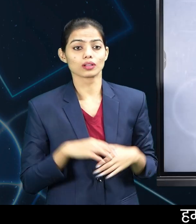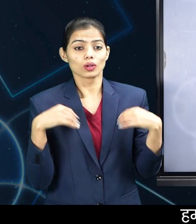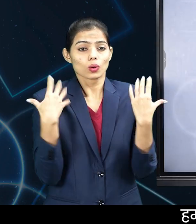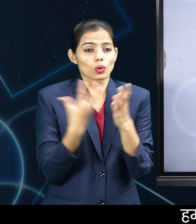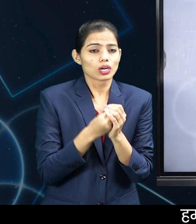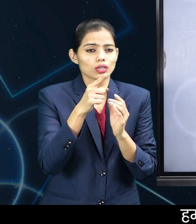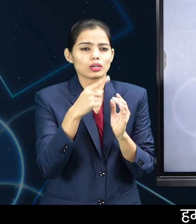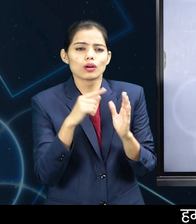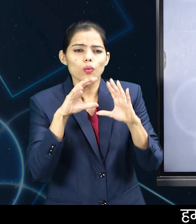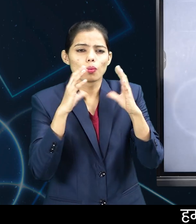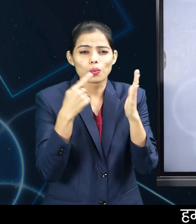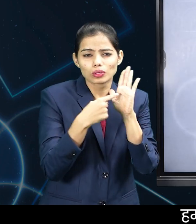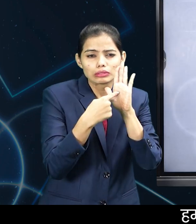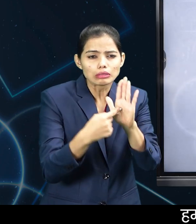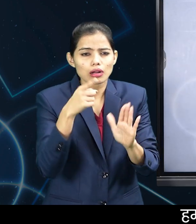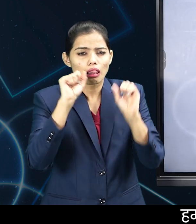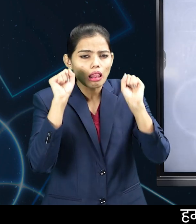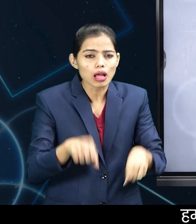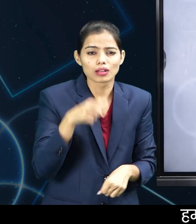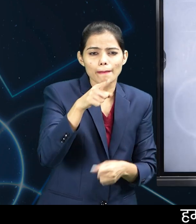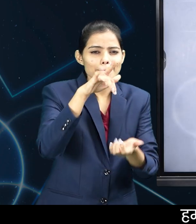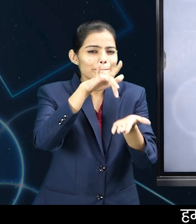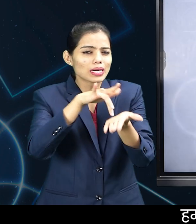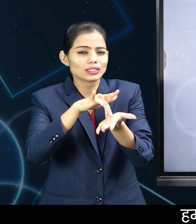हम इस स्थान को 2, 3 कहेंगे।